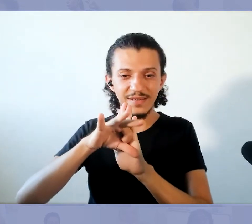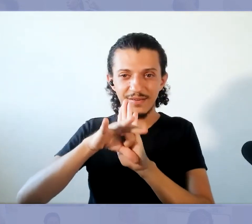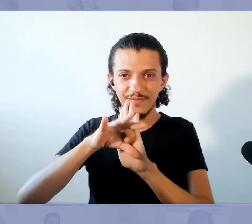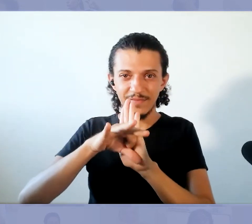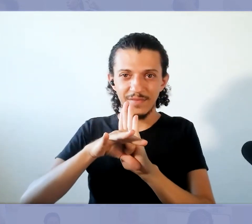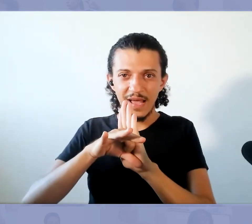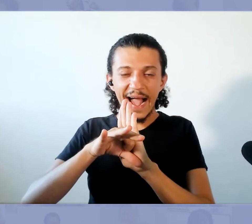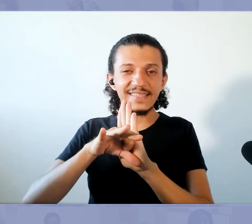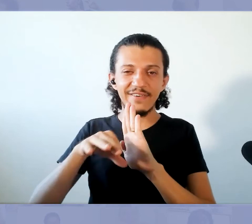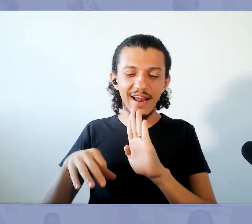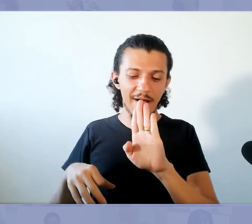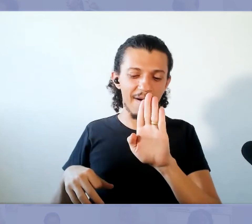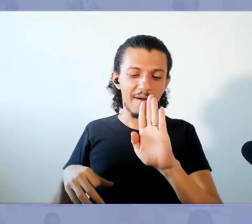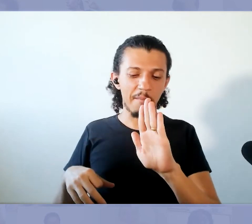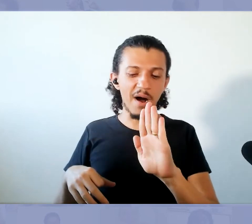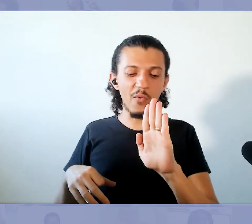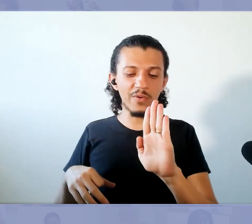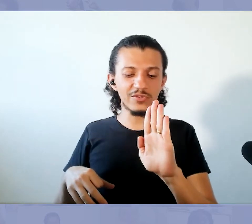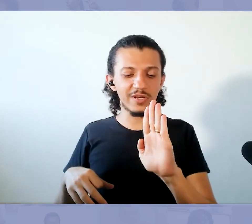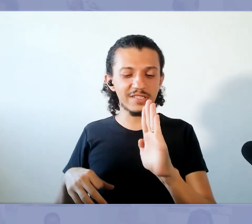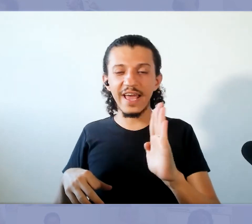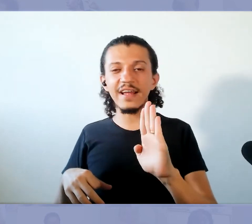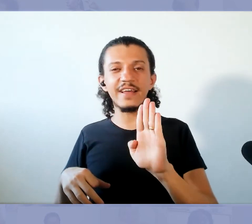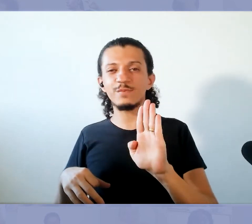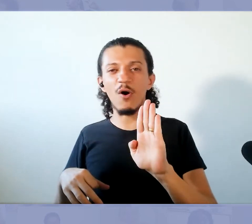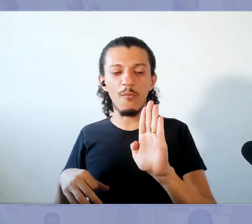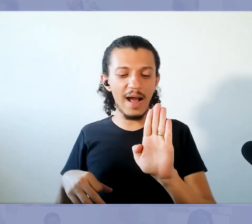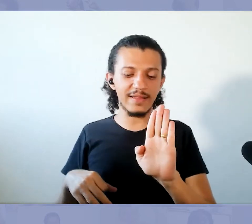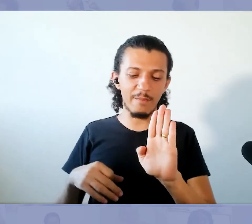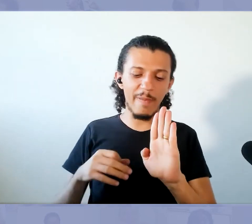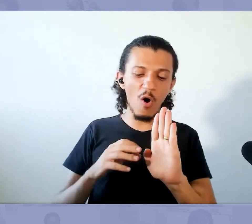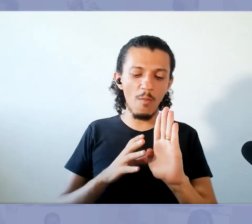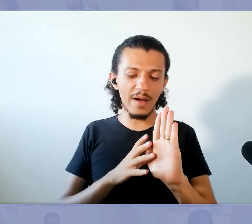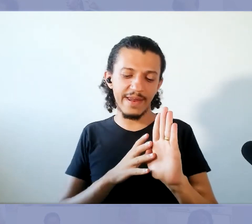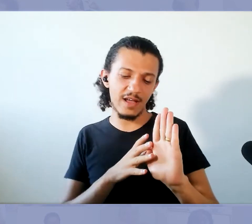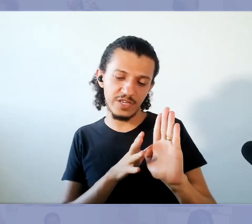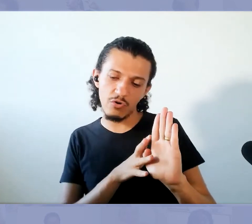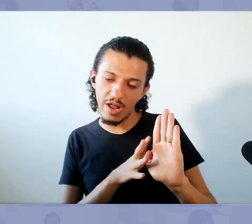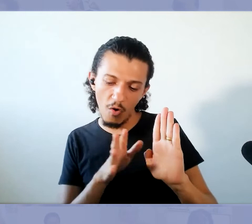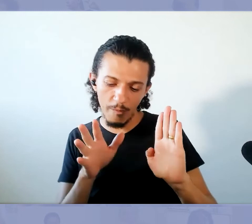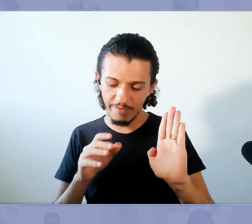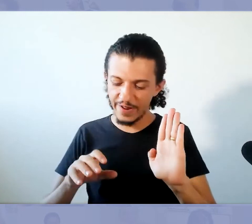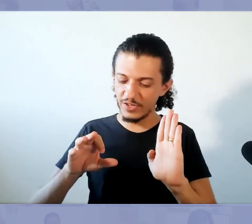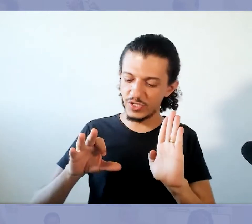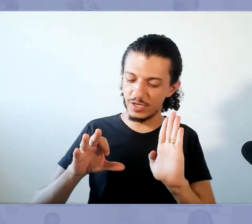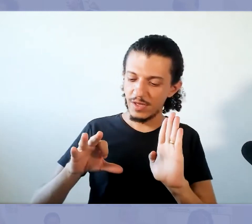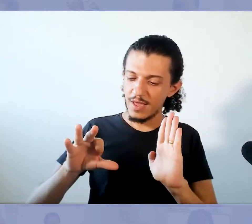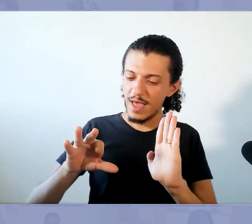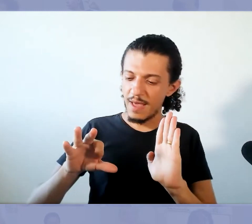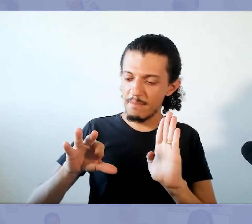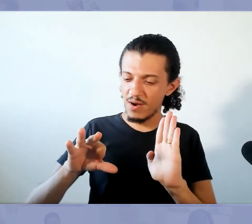assim, aí você vai lá, mão esquerda espalmada, palma na diagonal para